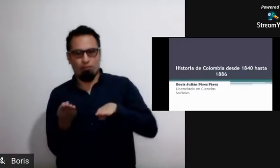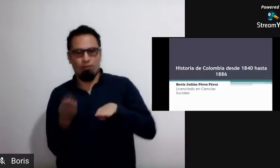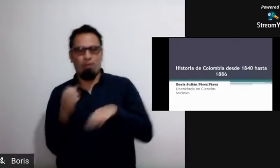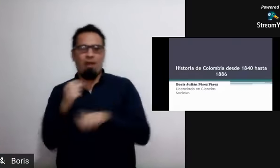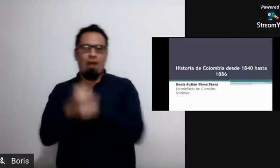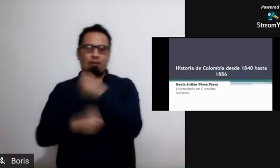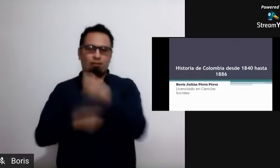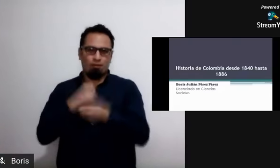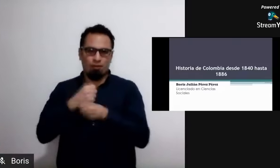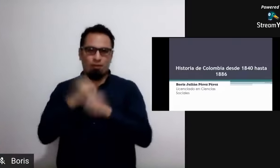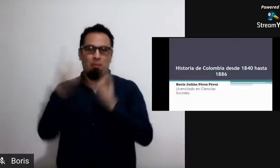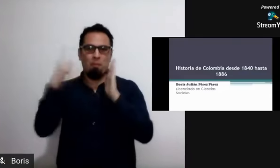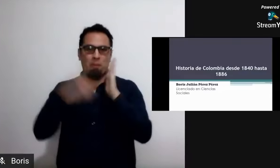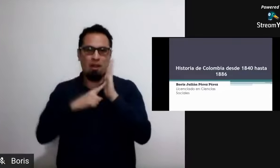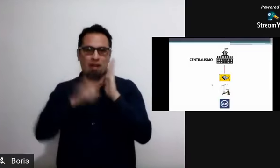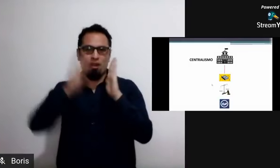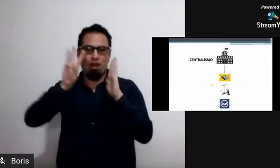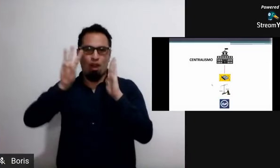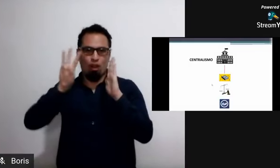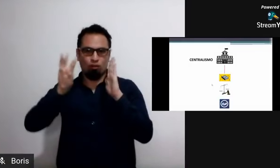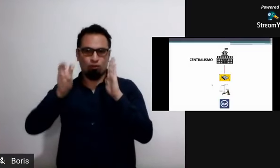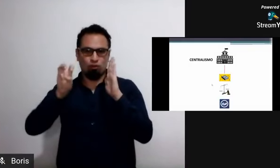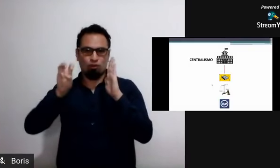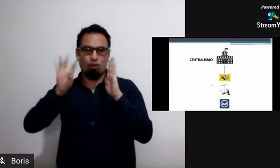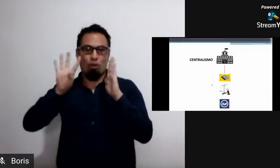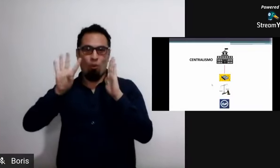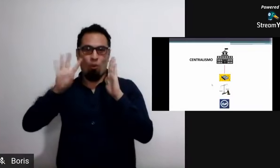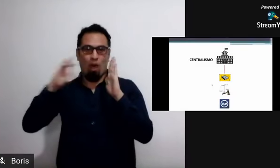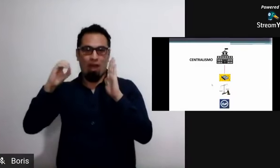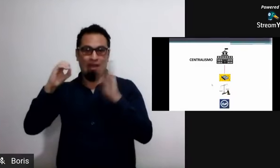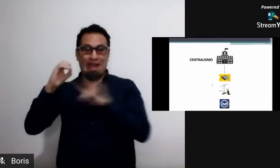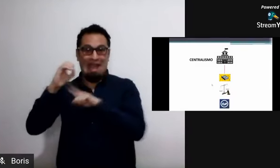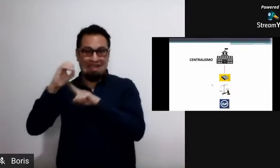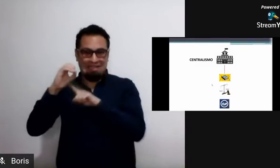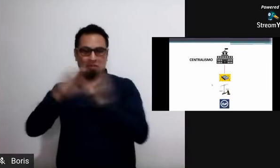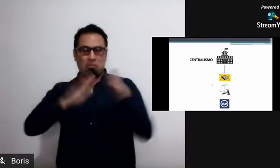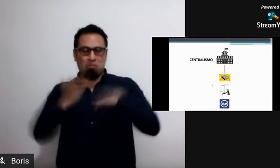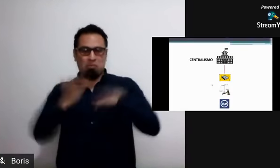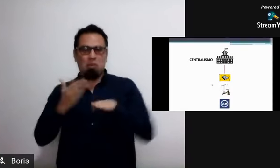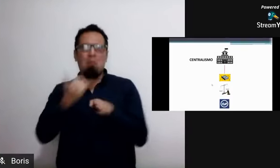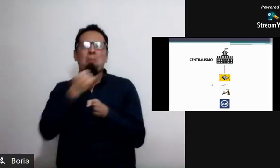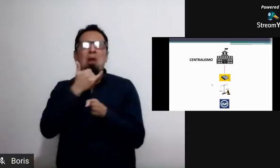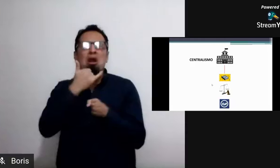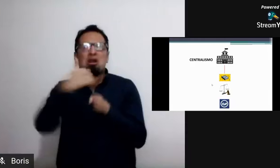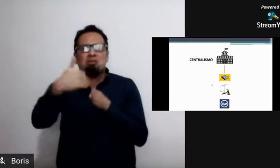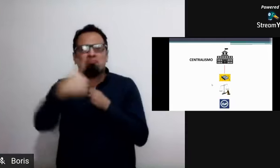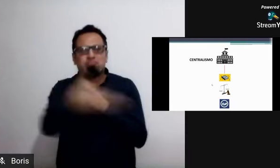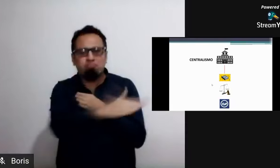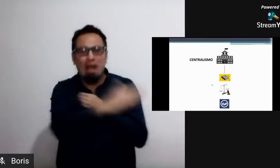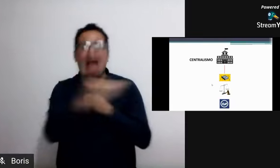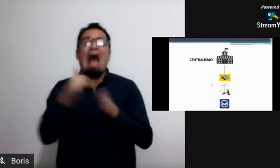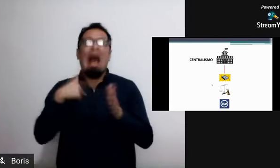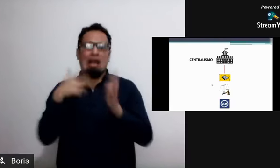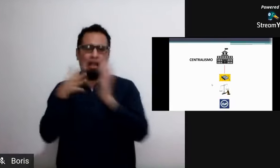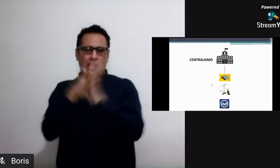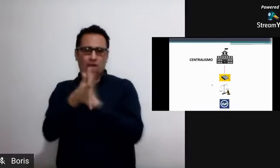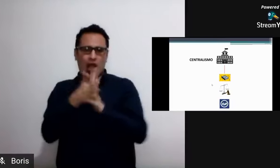junio, estábamos hablando sobre la independencia, cómo se llevaron a cabo todos esos procesos. Sin embargo, por temas